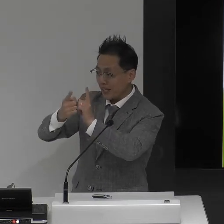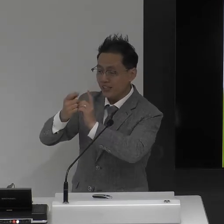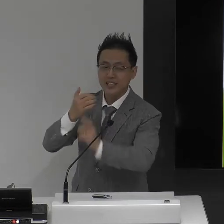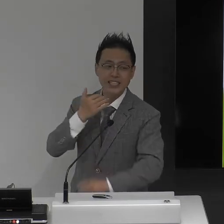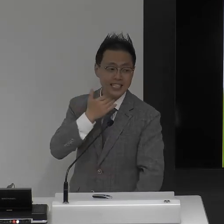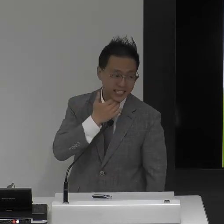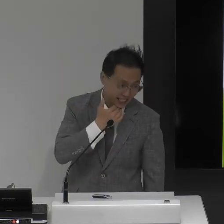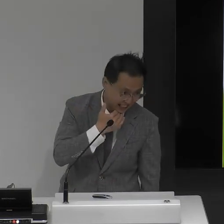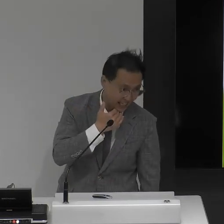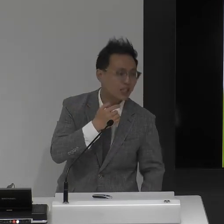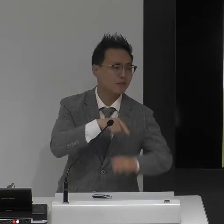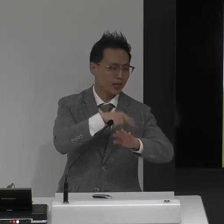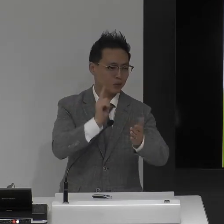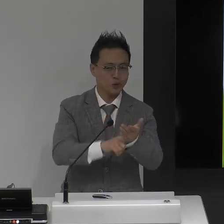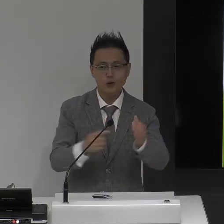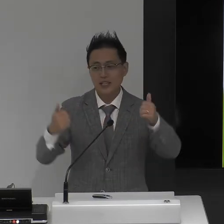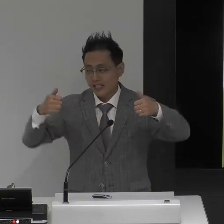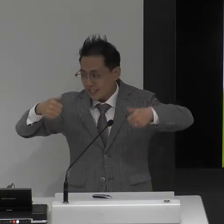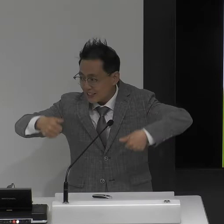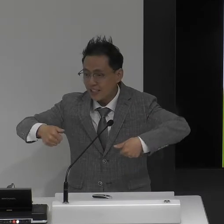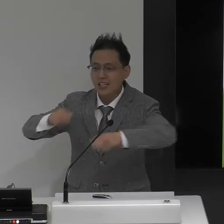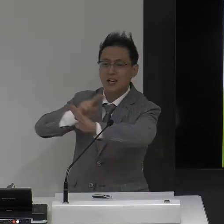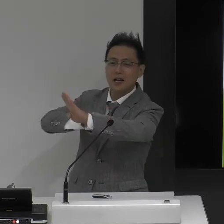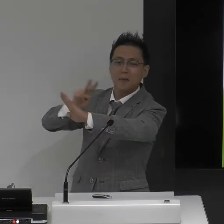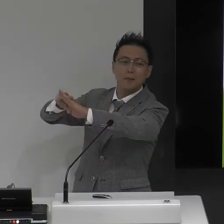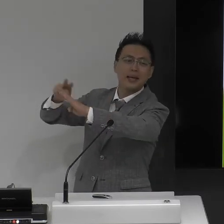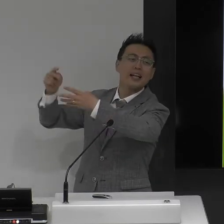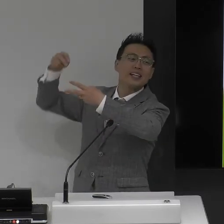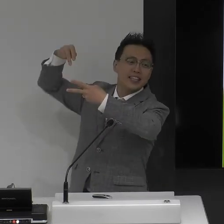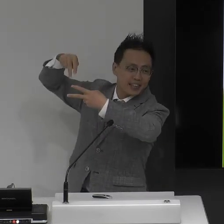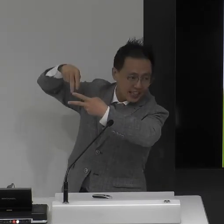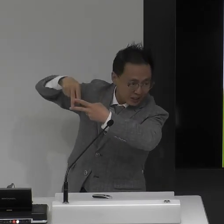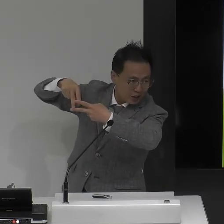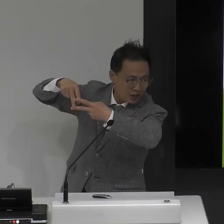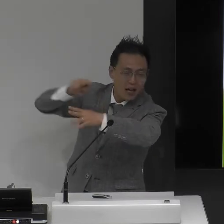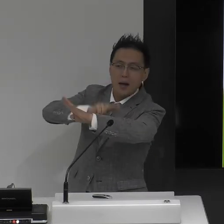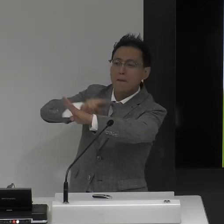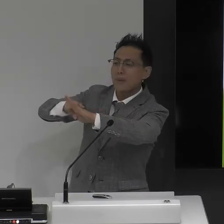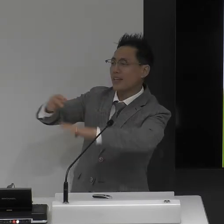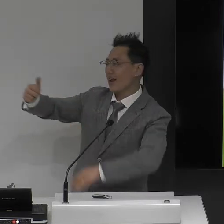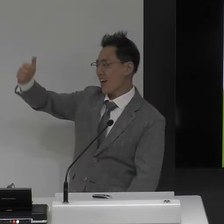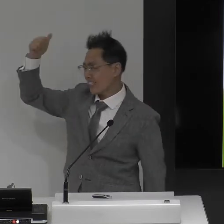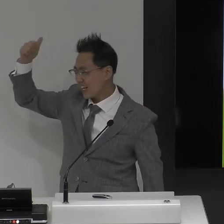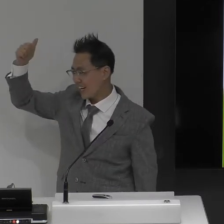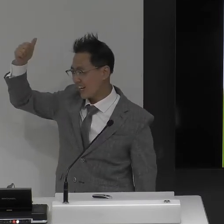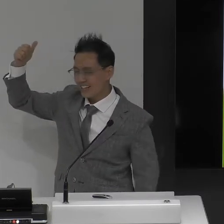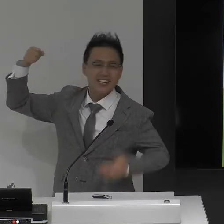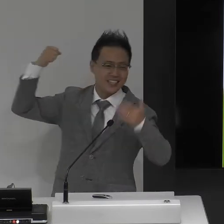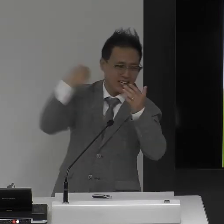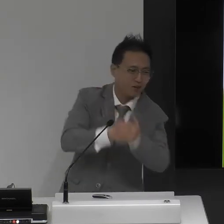만나기를 기대하는 마음으로 인사를 베델 센터에서 베델하자 라고